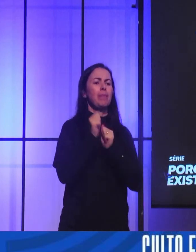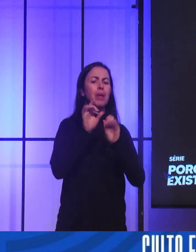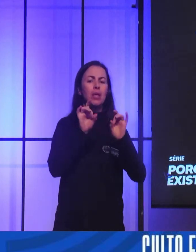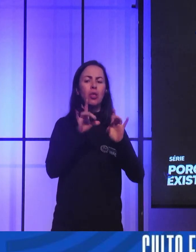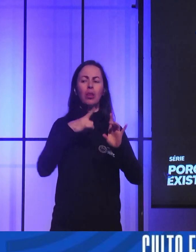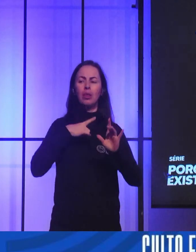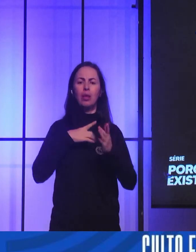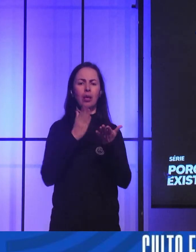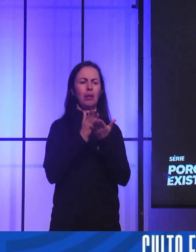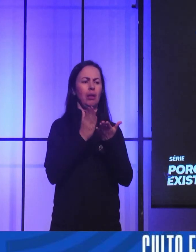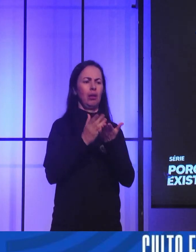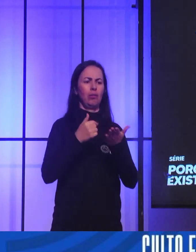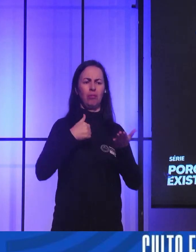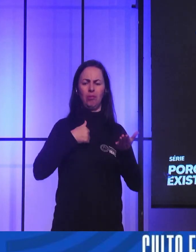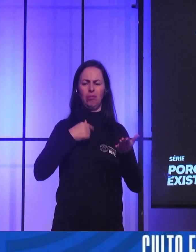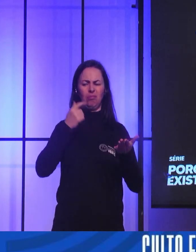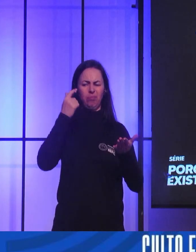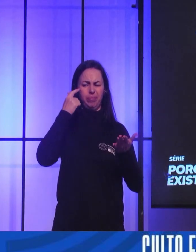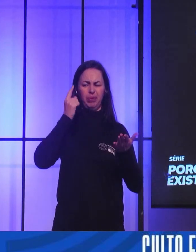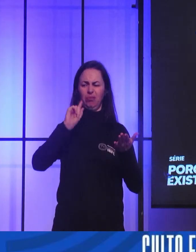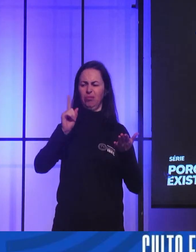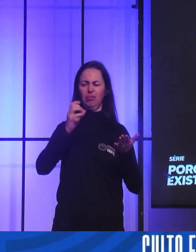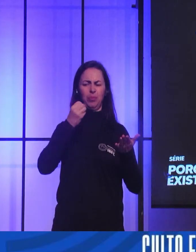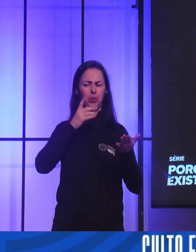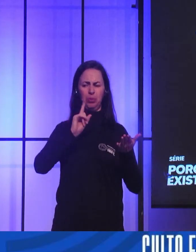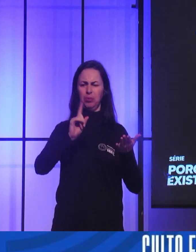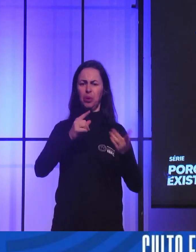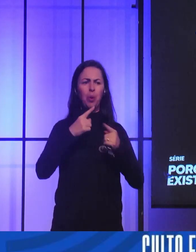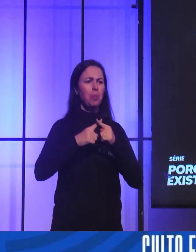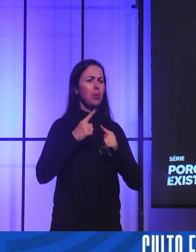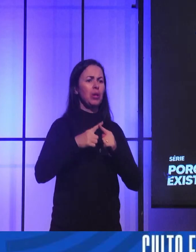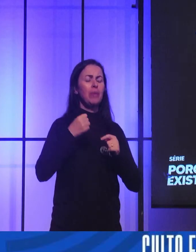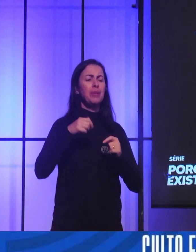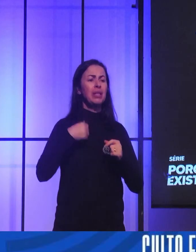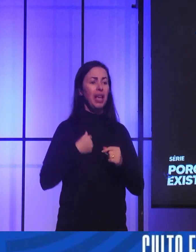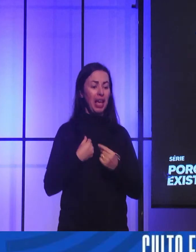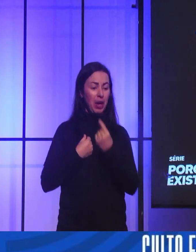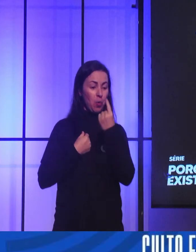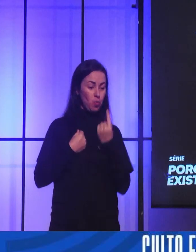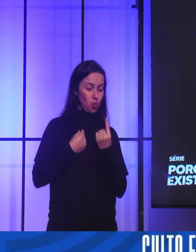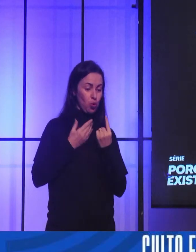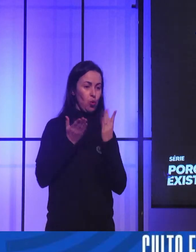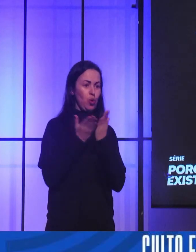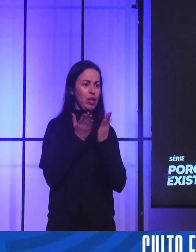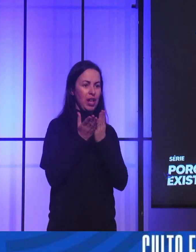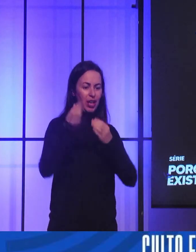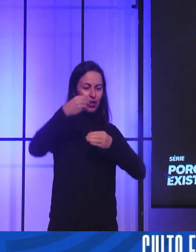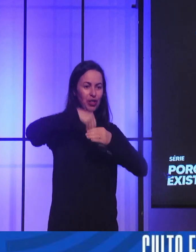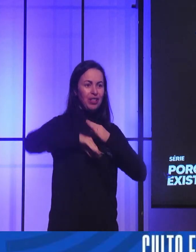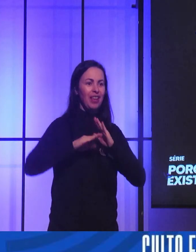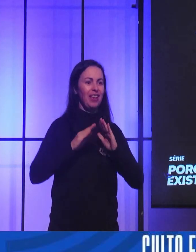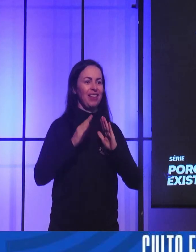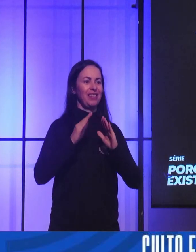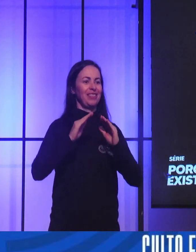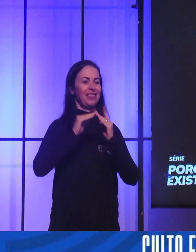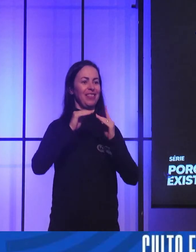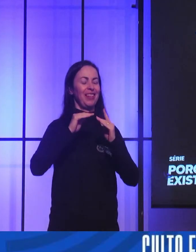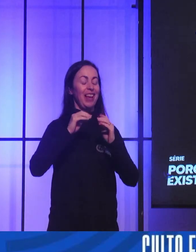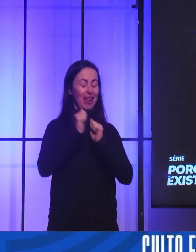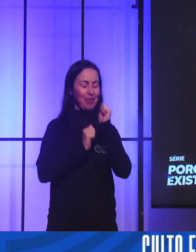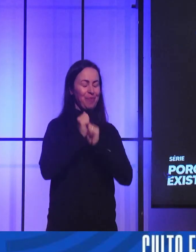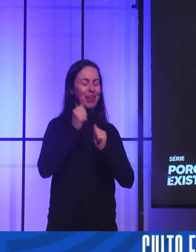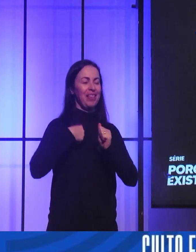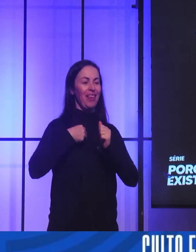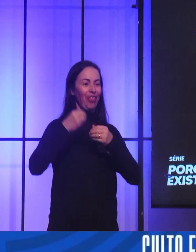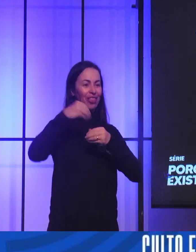disse: tolice. Você deveria ser o único crente numa empresa. Porque se você for o único crente nessa empresa,